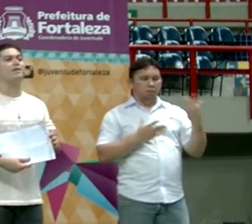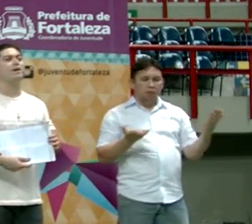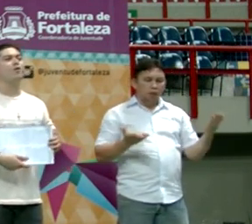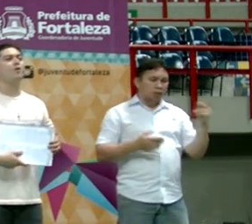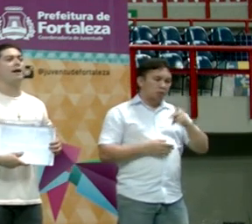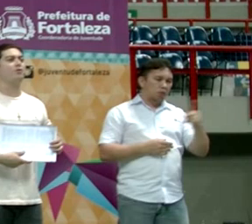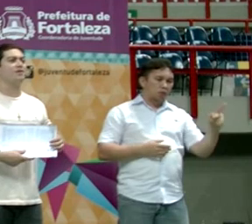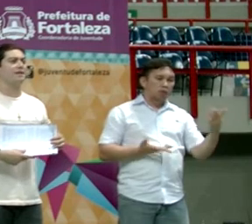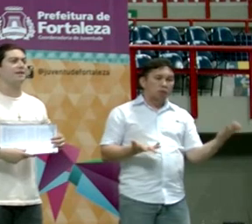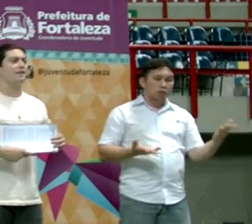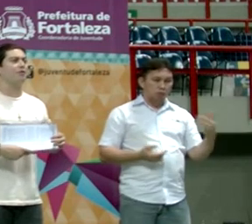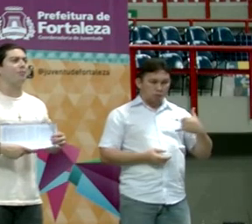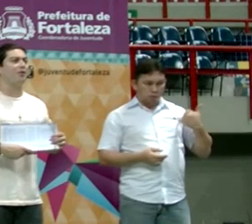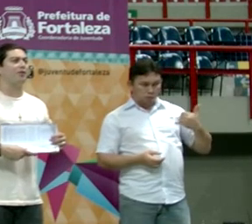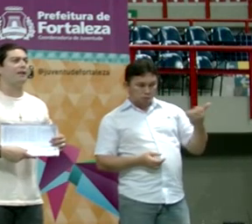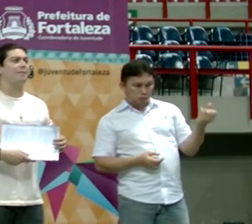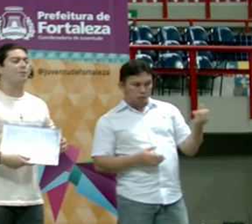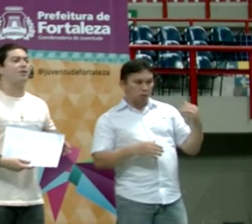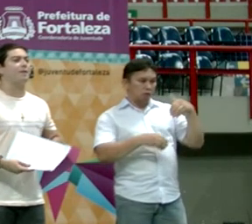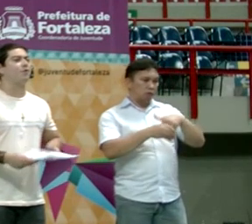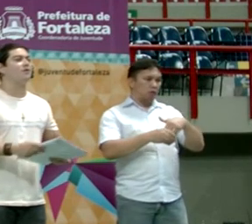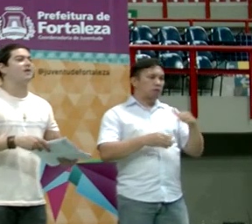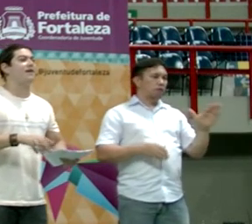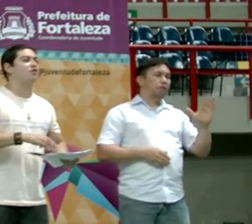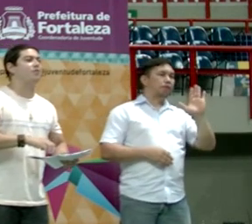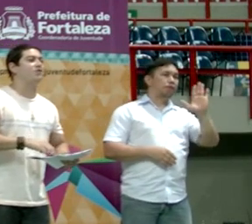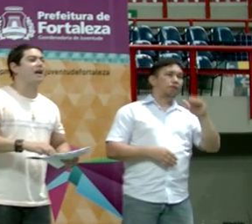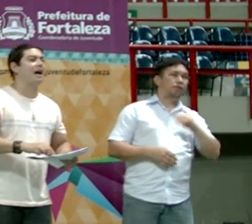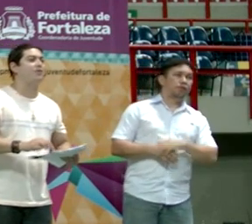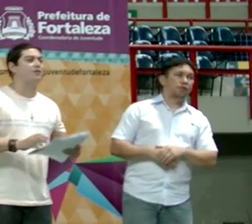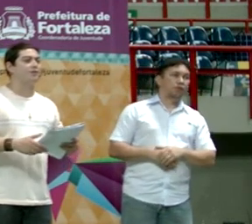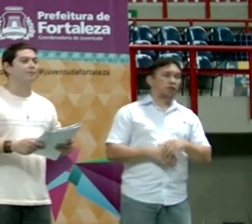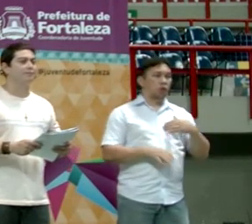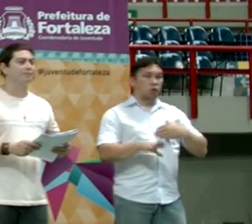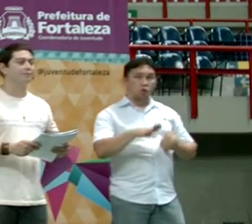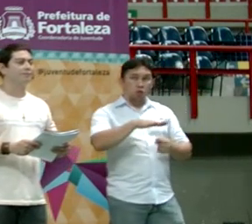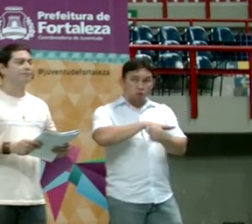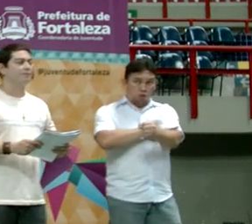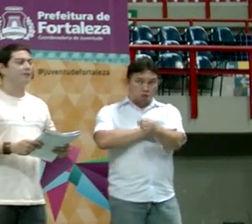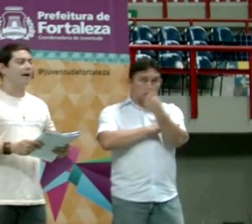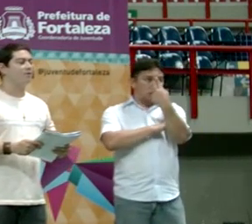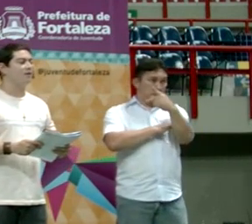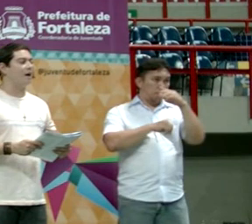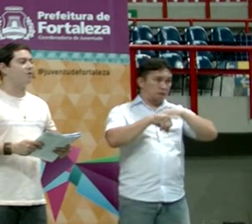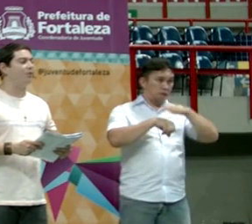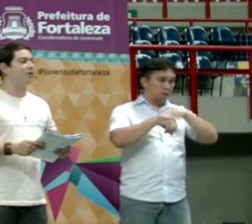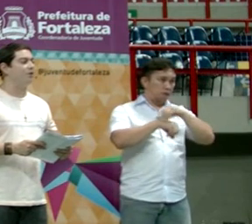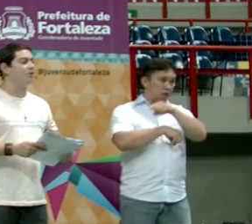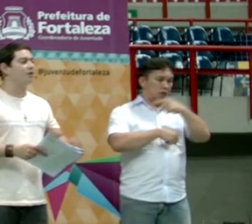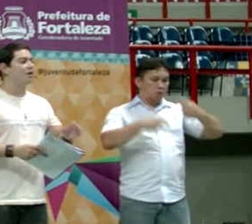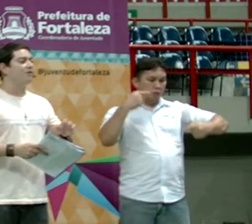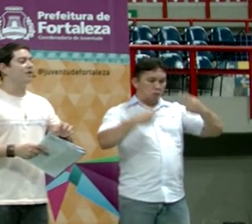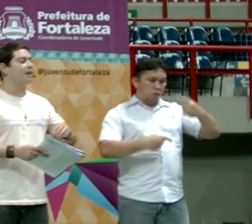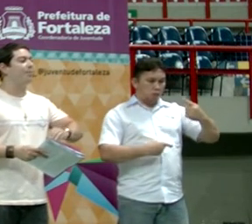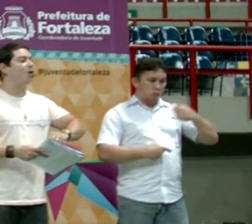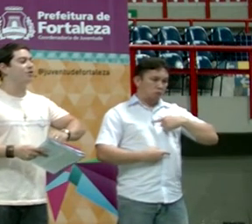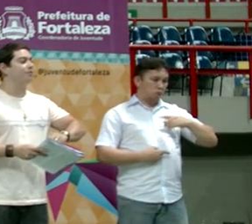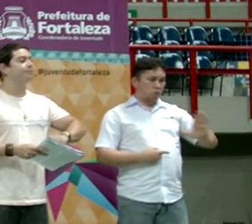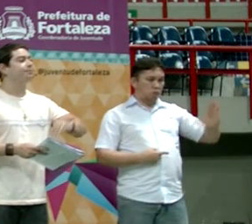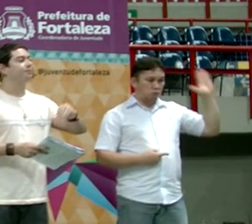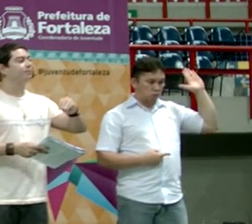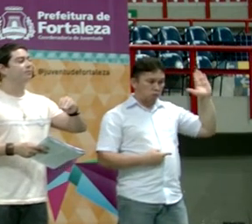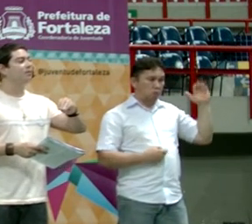maior. Professor, mas o cara com 16 anos não pode votar? Mas, por exemplo, quando você vai assumir os cargos, tá? Os cargos políticos,